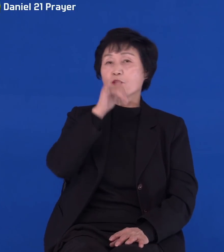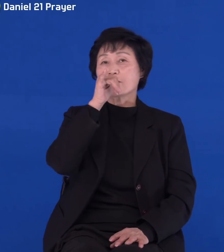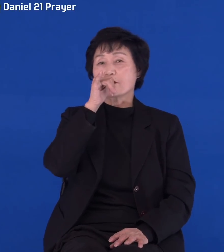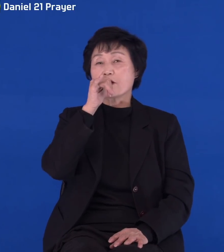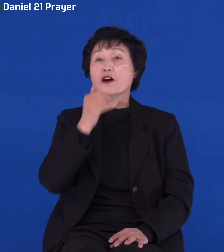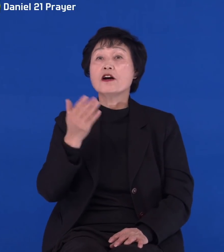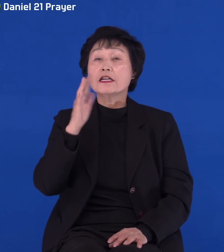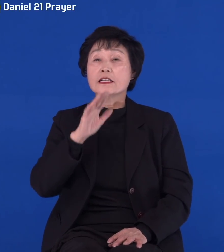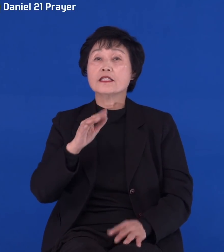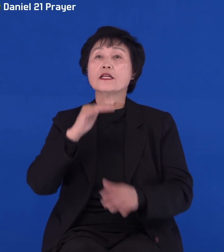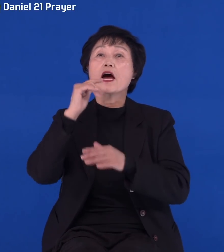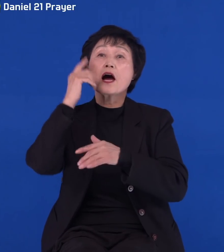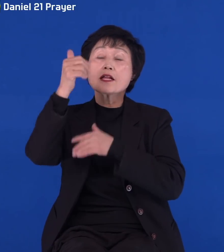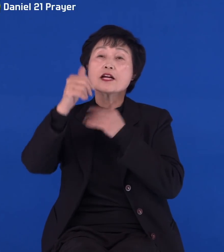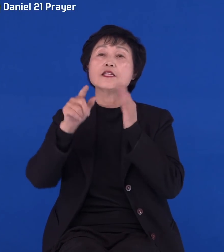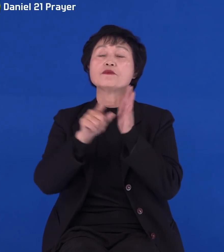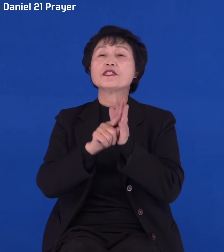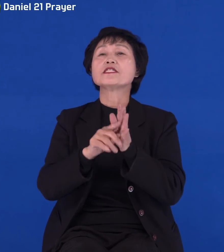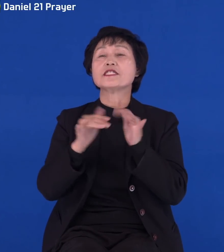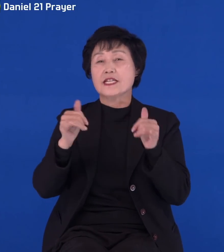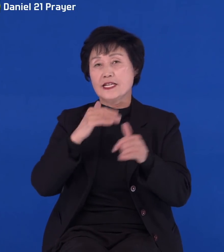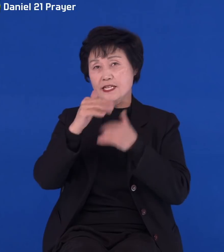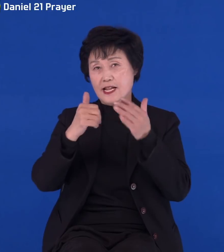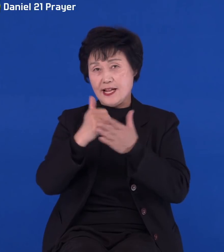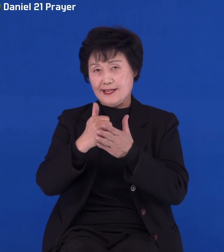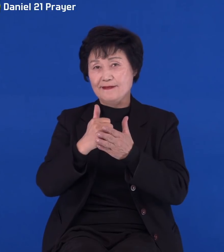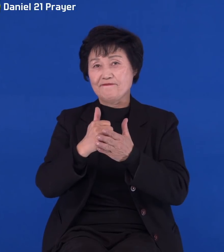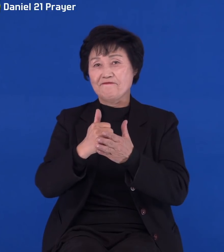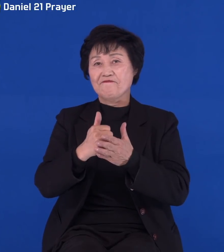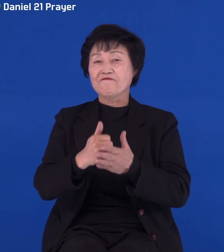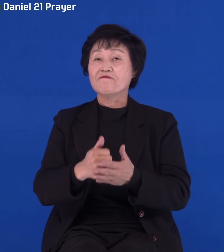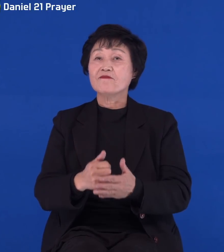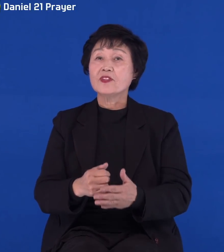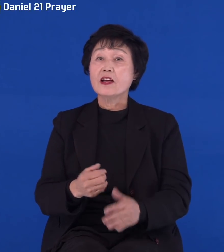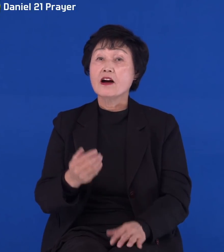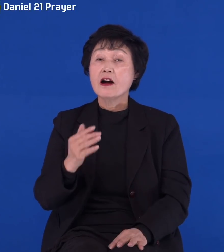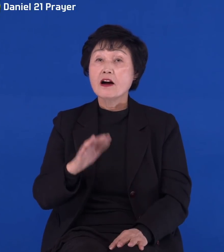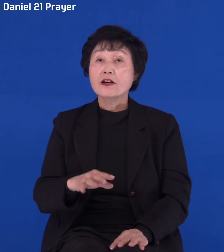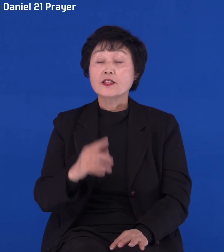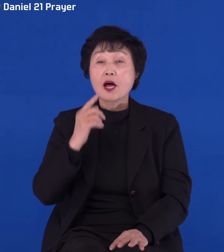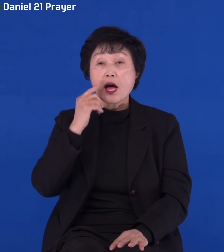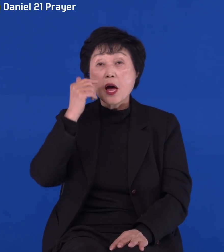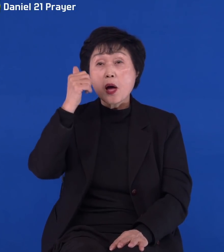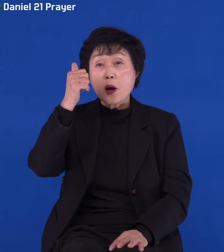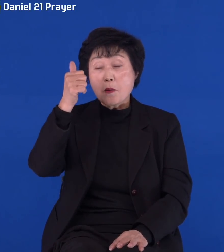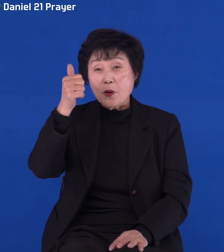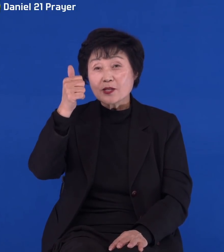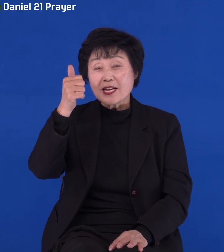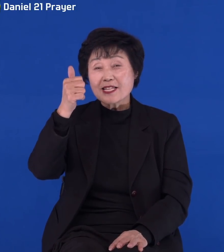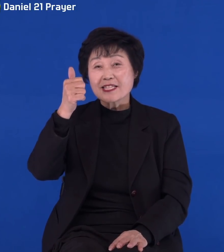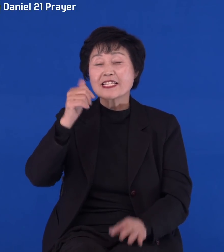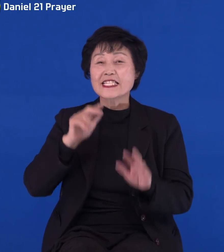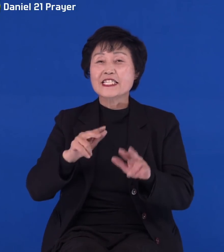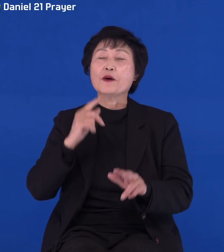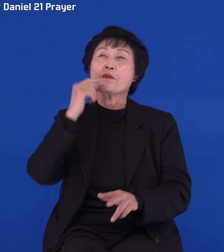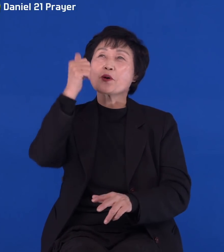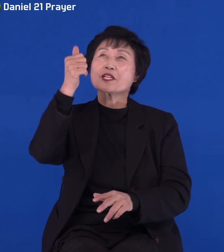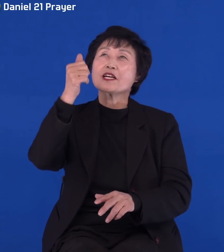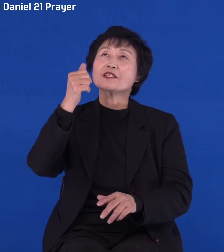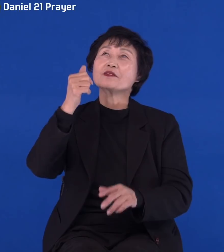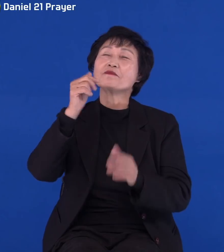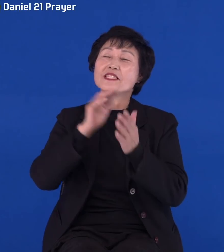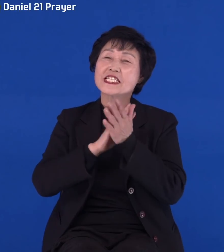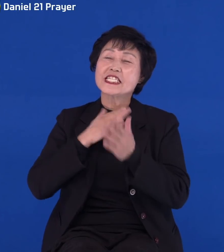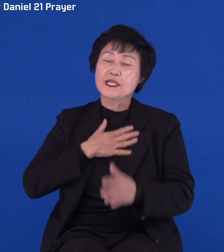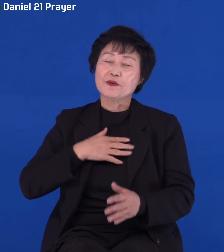인생 총량의 법칙이 있더라고요. 그런 놈들 많이 만나고 있습니다. 그때마다 울면서 우리 목사님이 이런 기분이었구나라고 제가 그러고 있습니다. 그런데